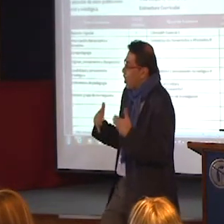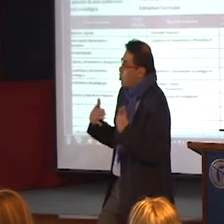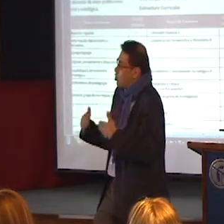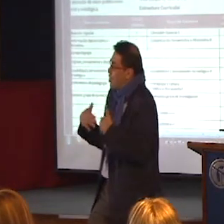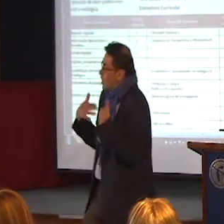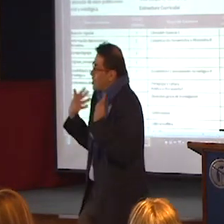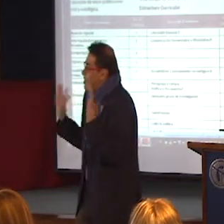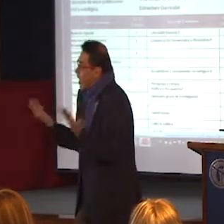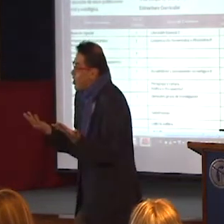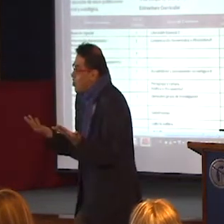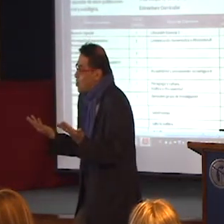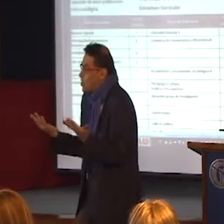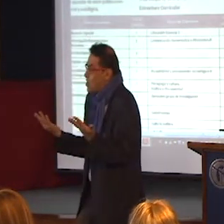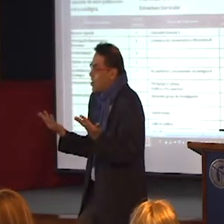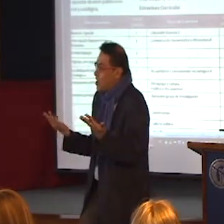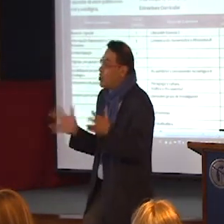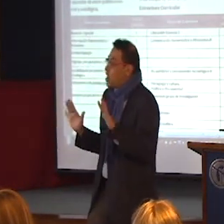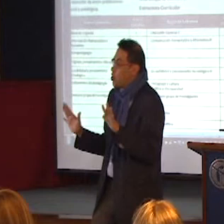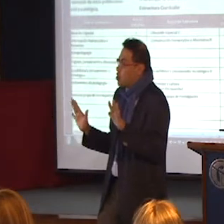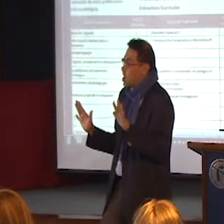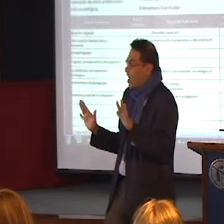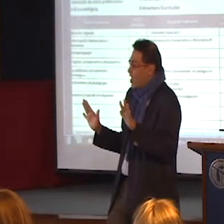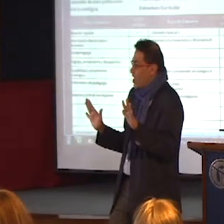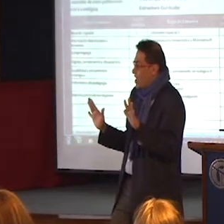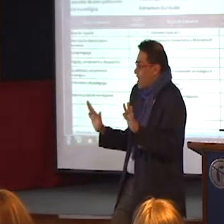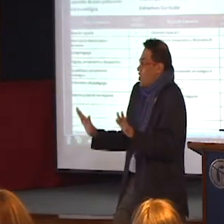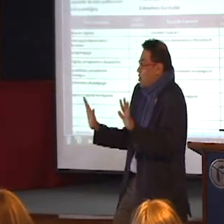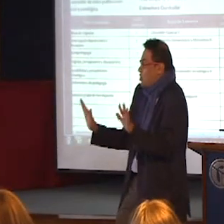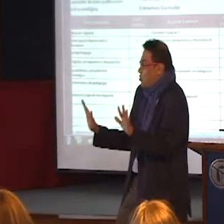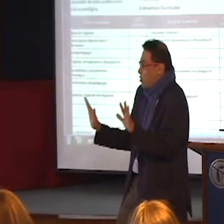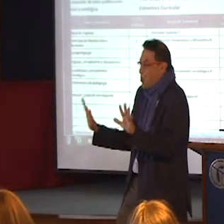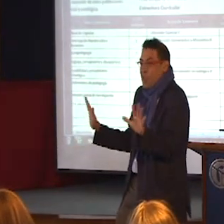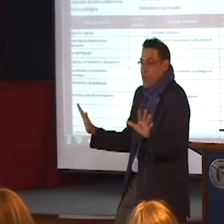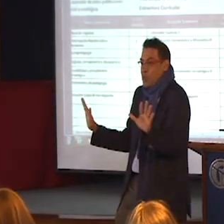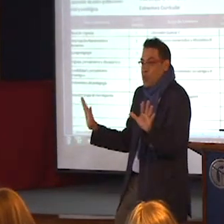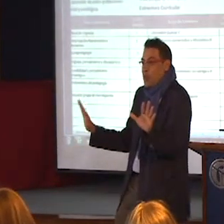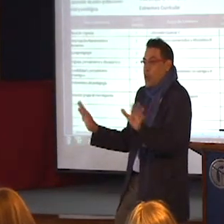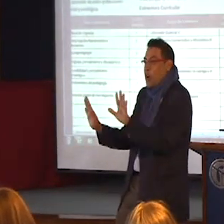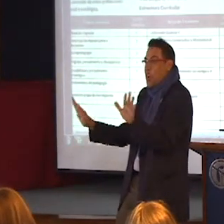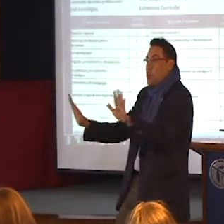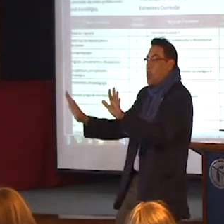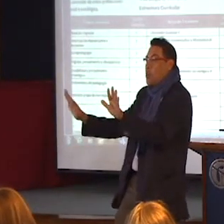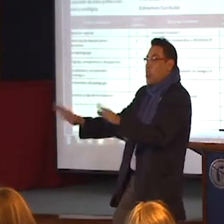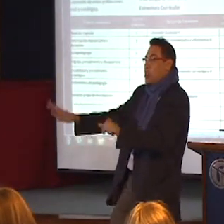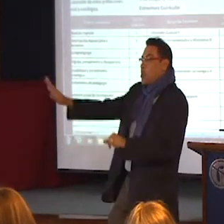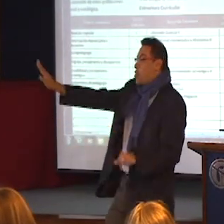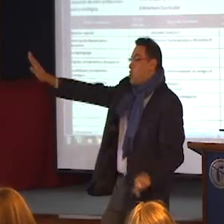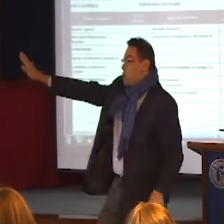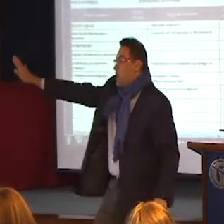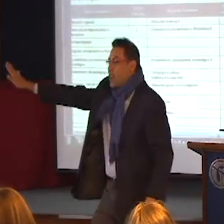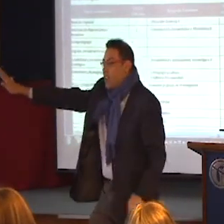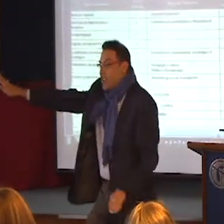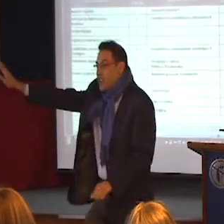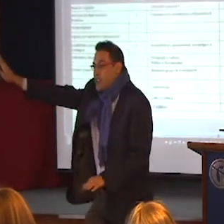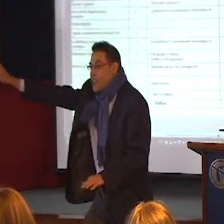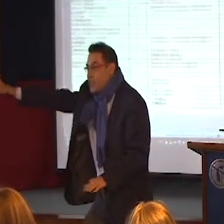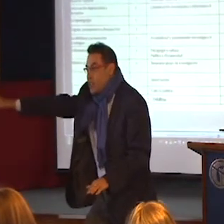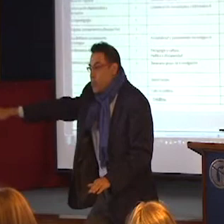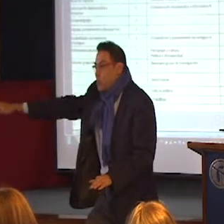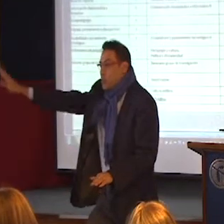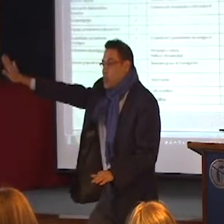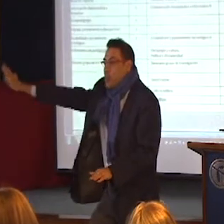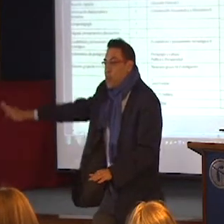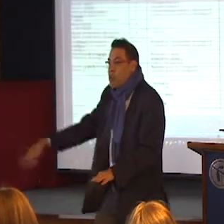está formada, y lo que nos es extraño nos asusta. Y entonces preferimos como, no, que se